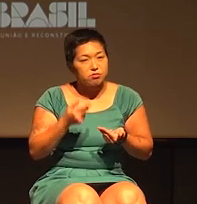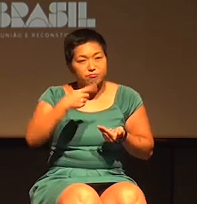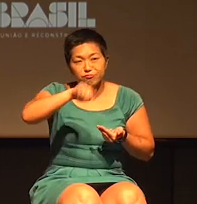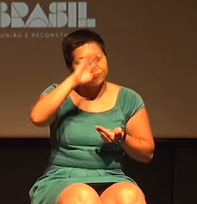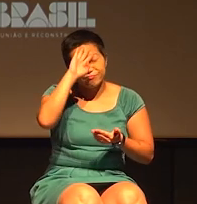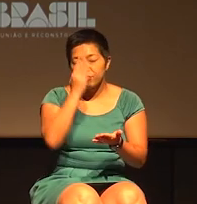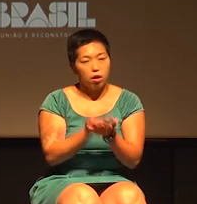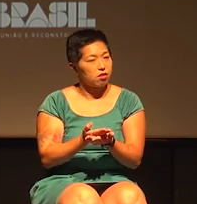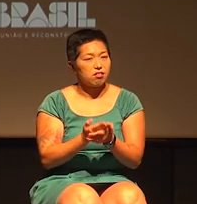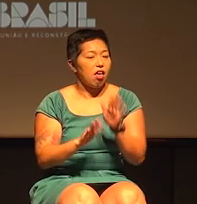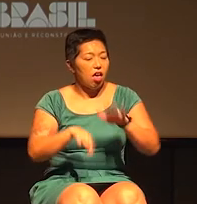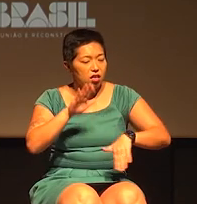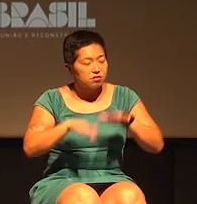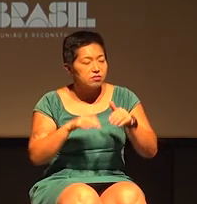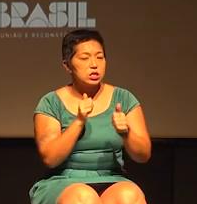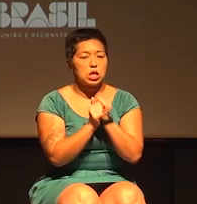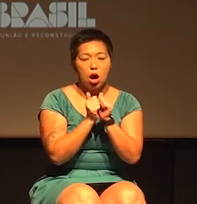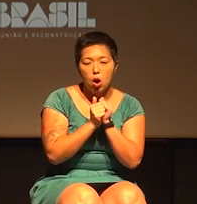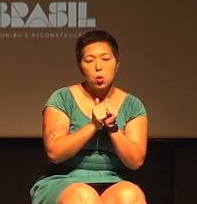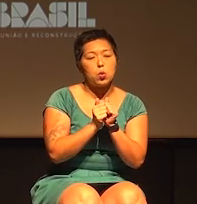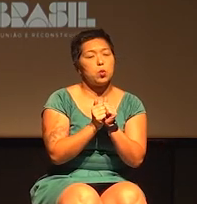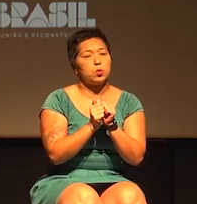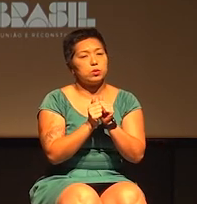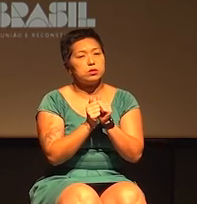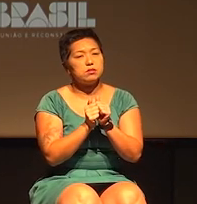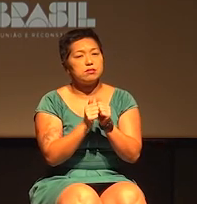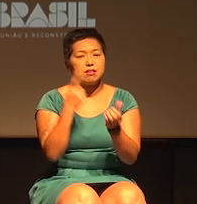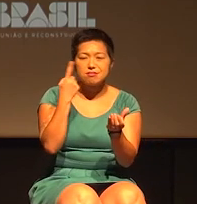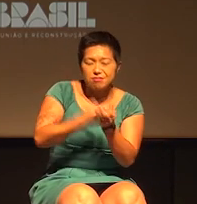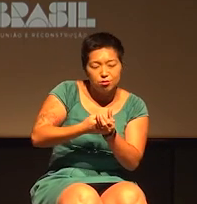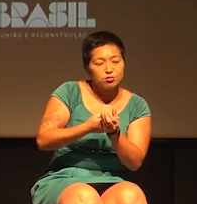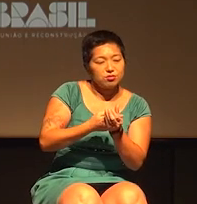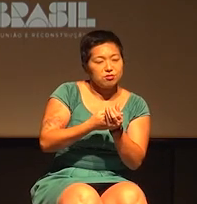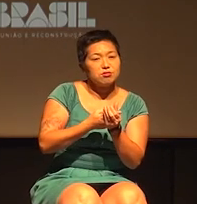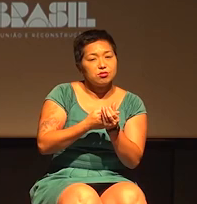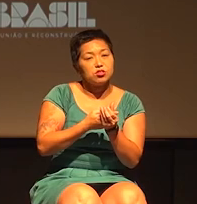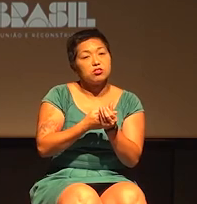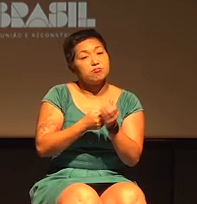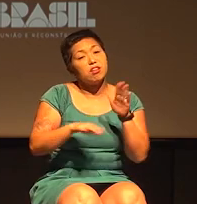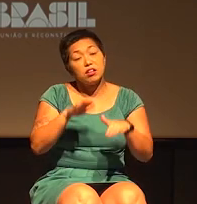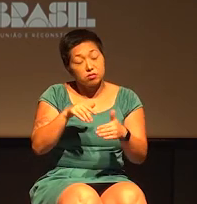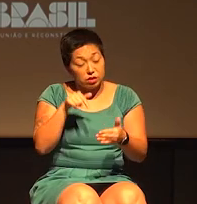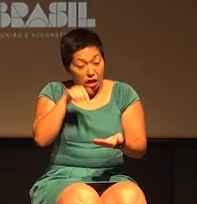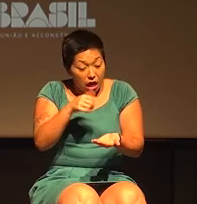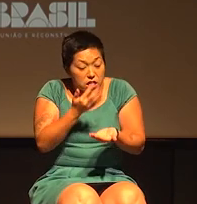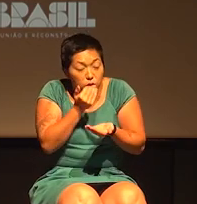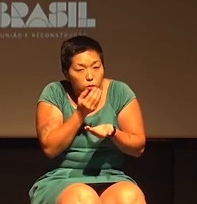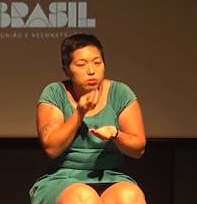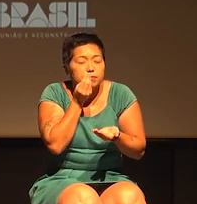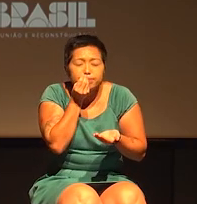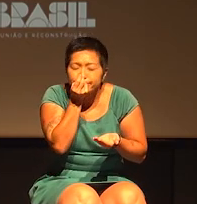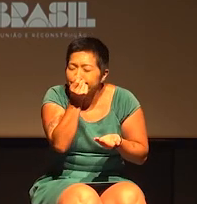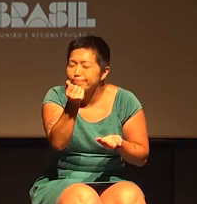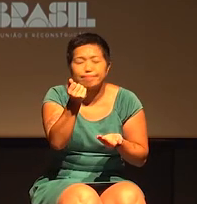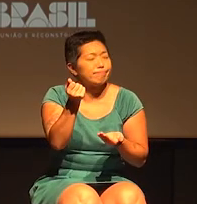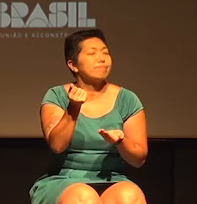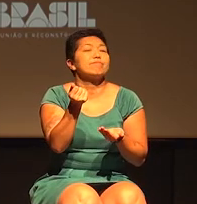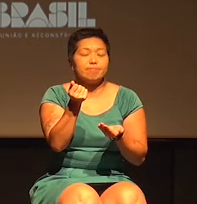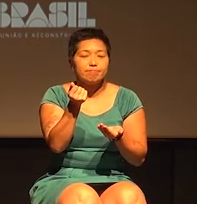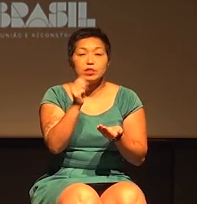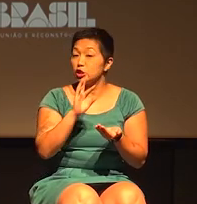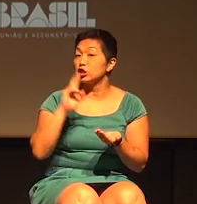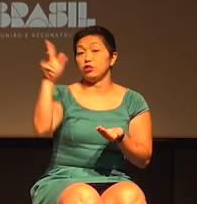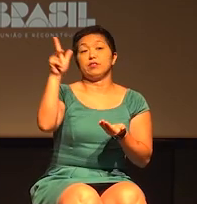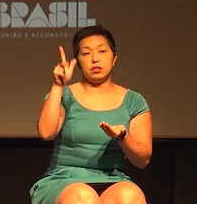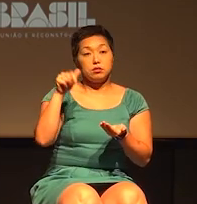acredita né o arroz e uma salsicha eh né Então essa sua comida tem sabor a sua comida maravilhosa e ela